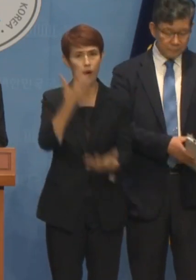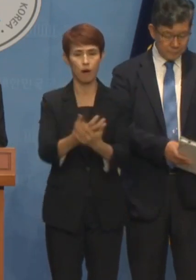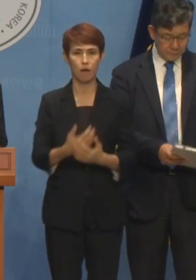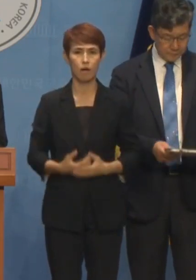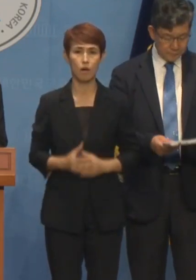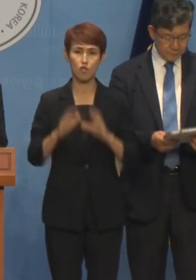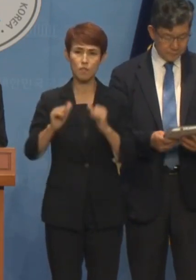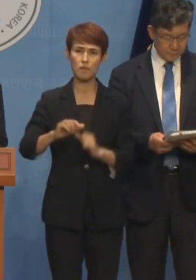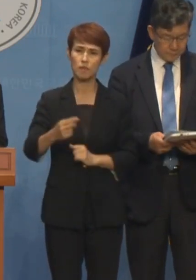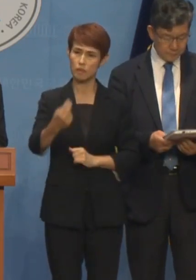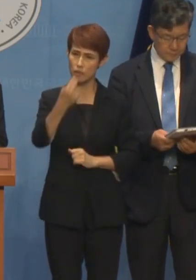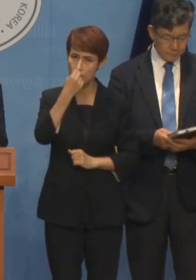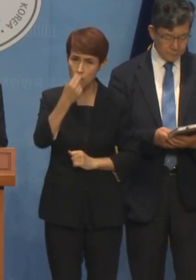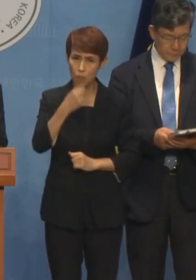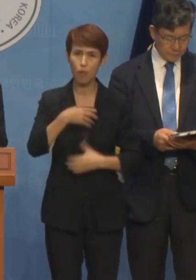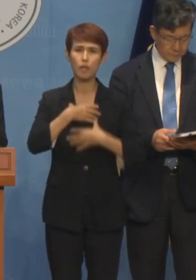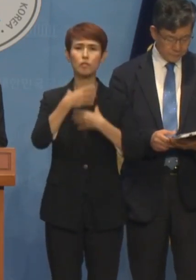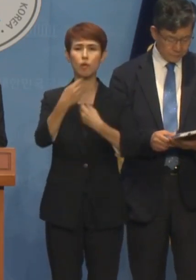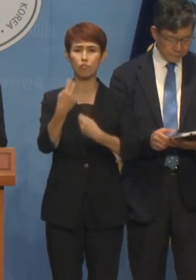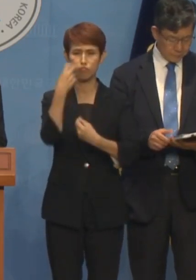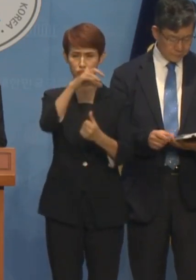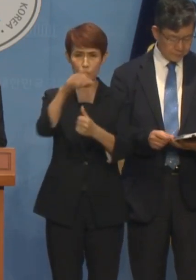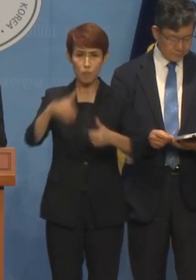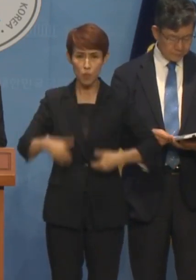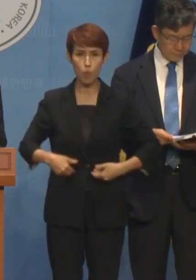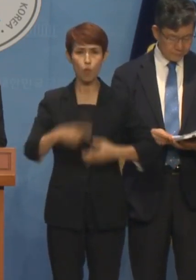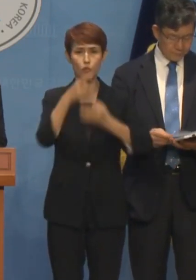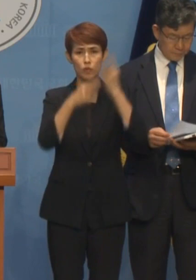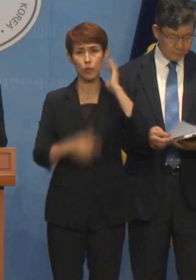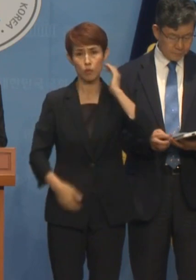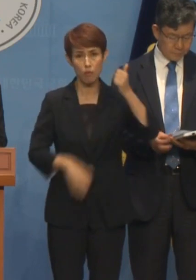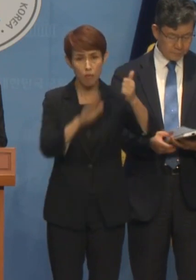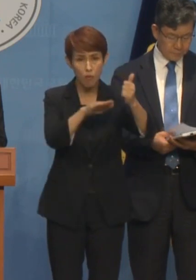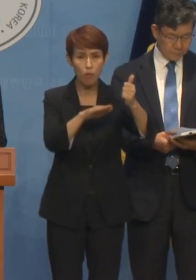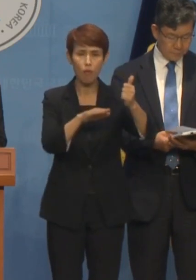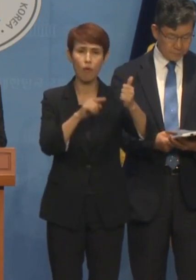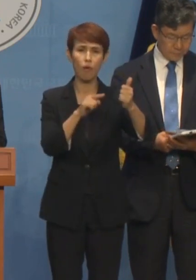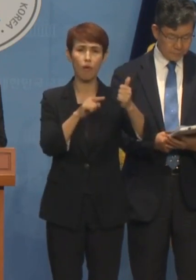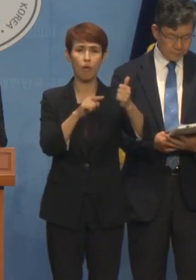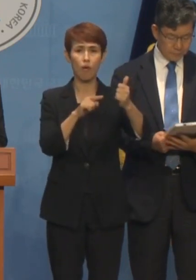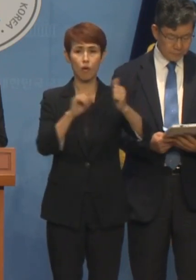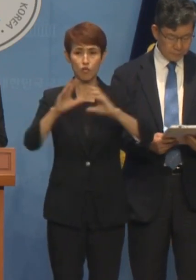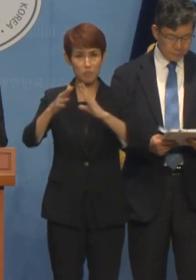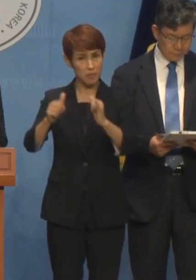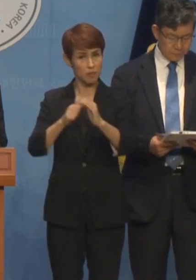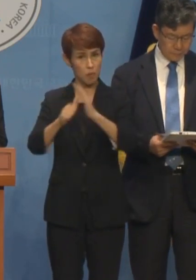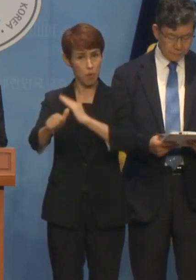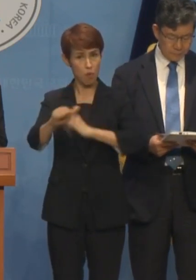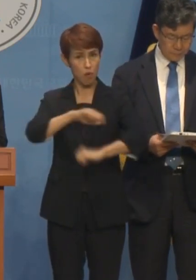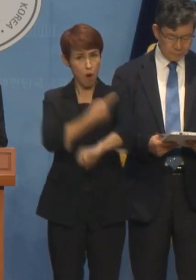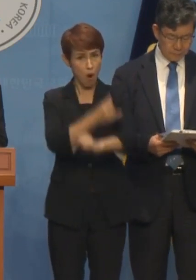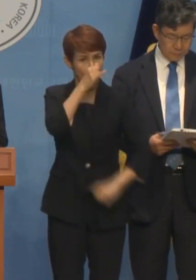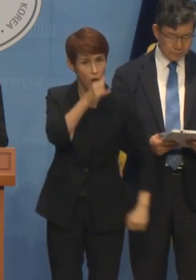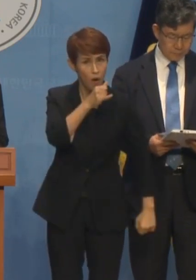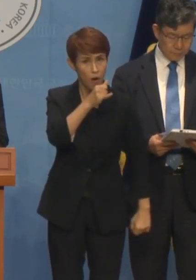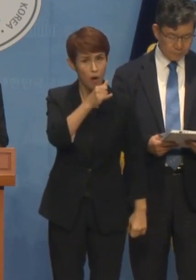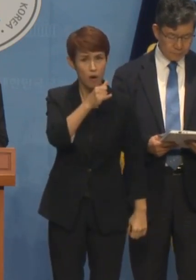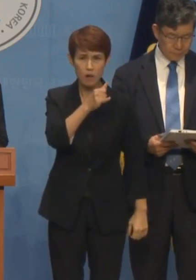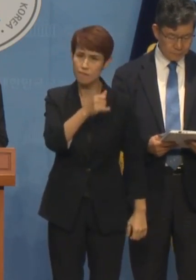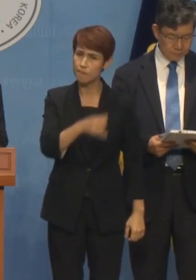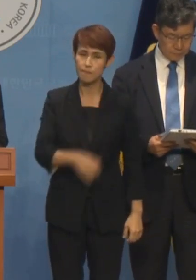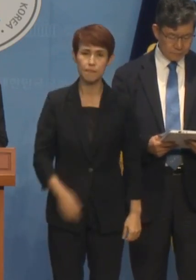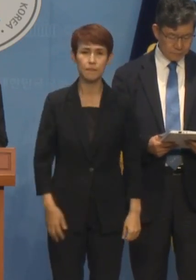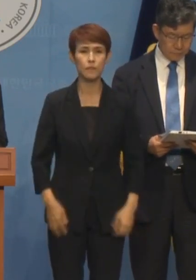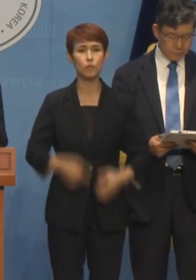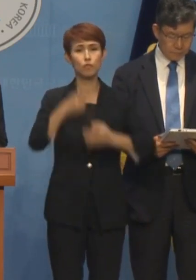국민의 생명과 안전을 지켜야 할 윤석열 대통령은 과연 국민을 대표할 자격이 있습니까?